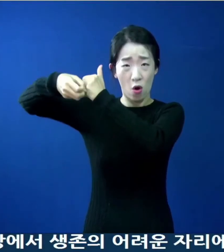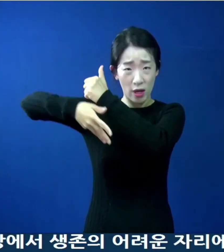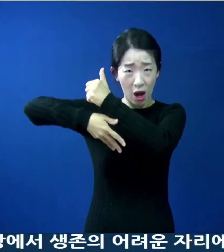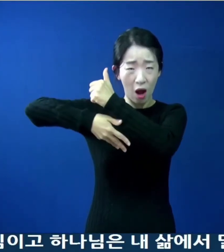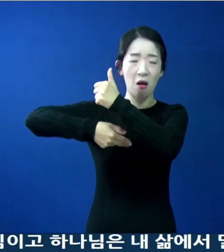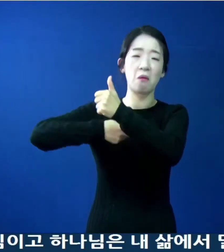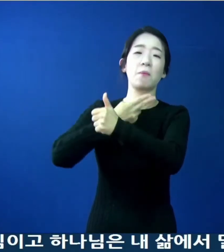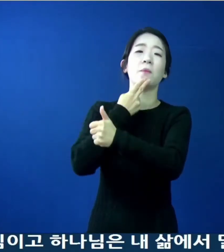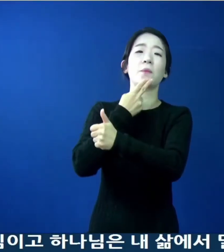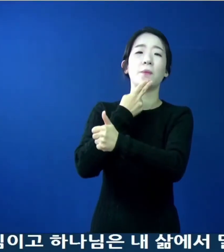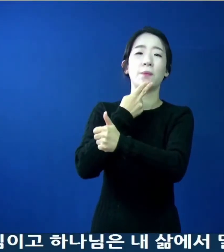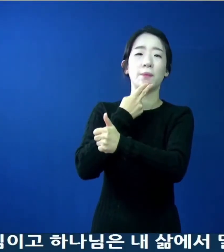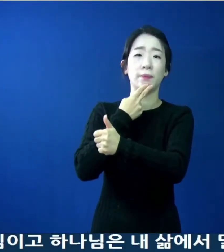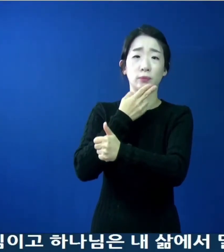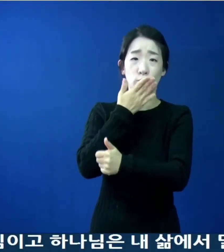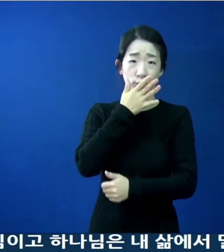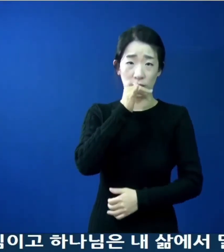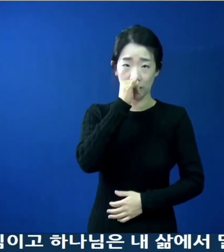있다는 것입니다.